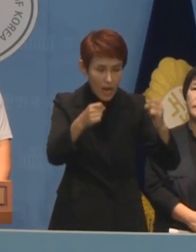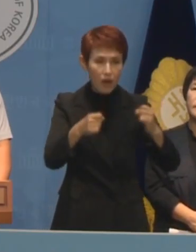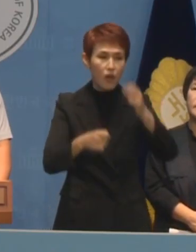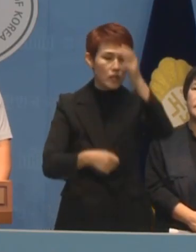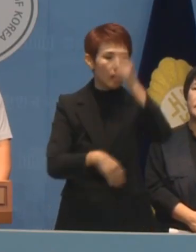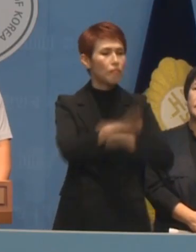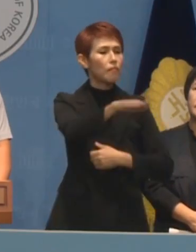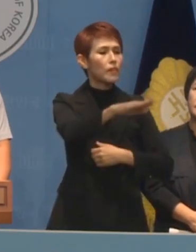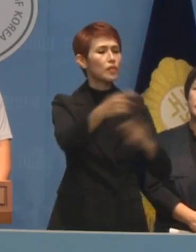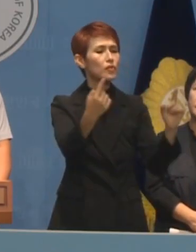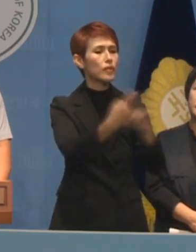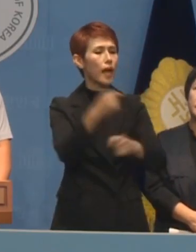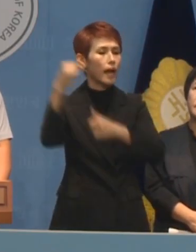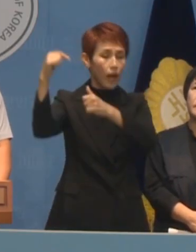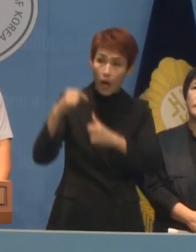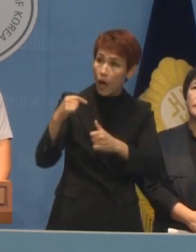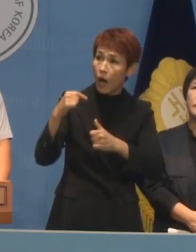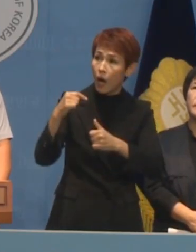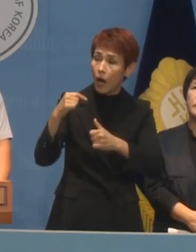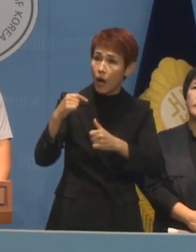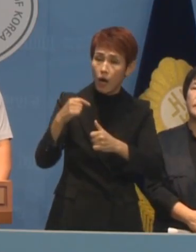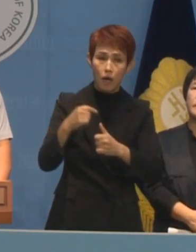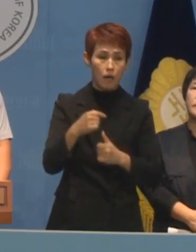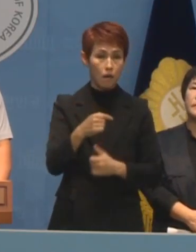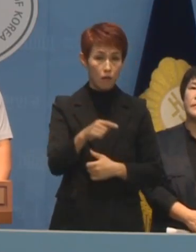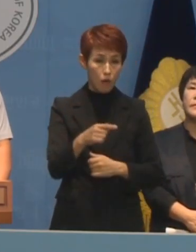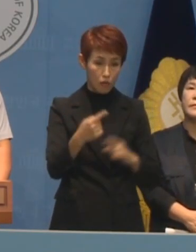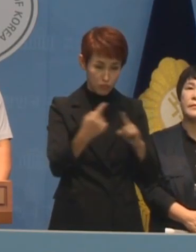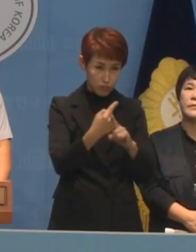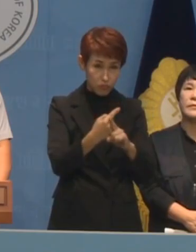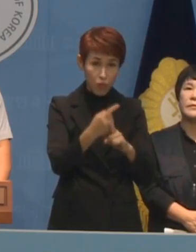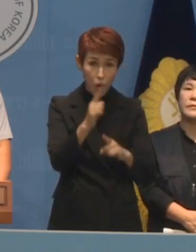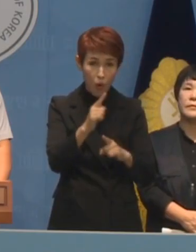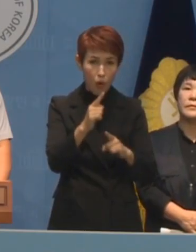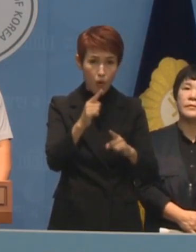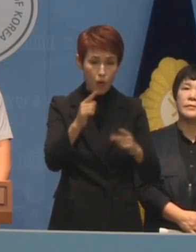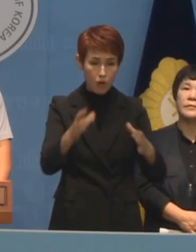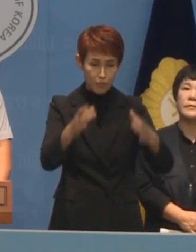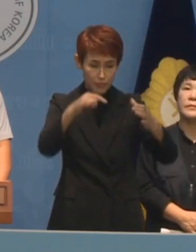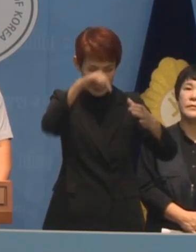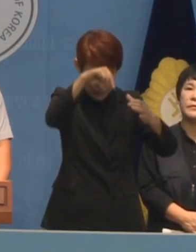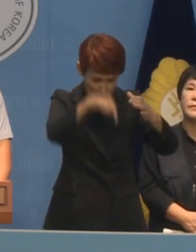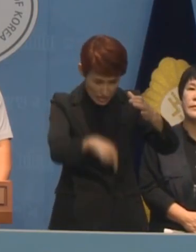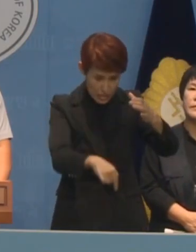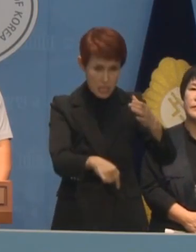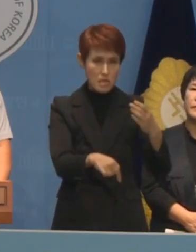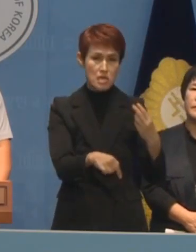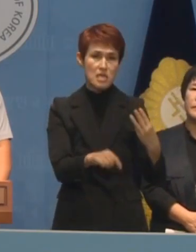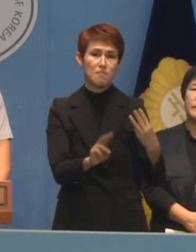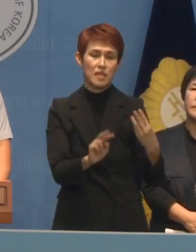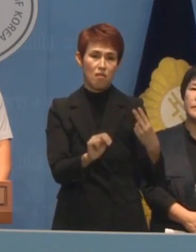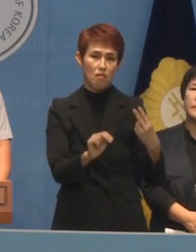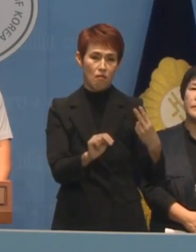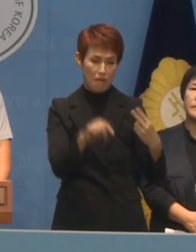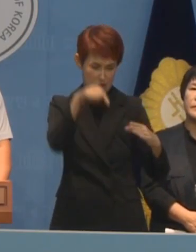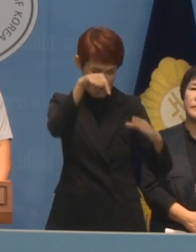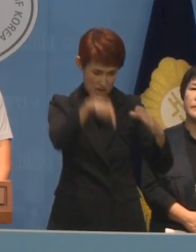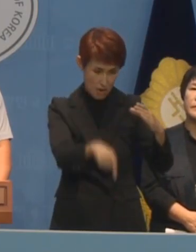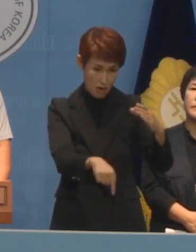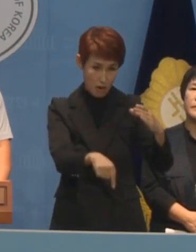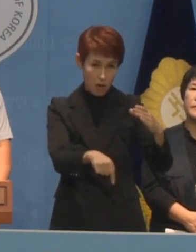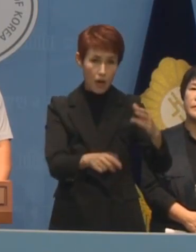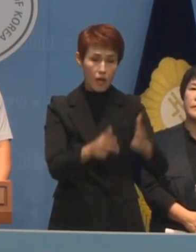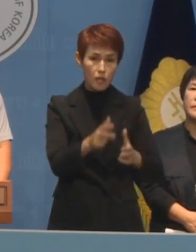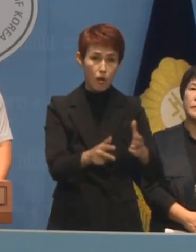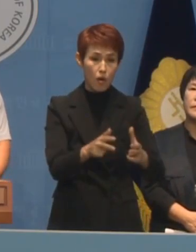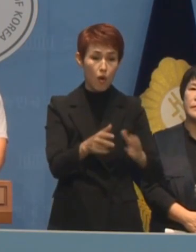작업을 할 것을 지시하였습니다. 수리 작업은 맨홀 아래 2m에서 이루어졌습니다. 맨홀 속 작업은 산업안전보건법에 따른